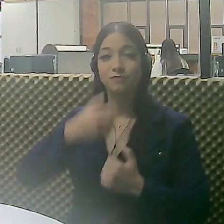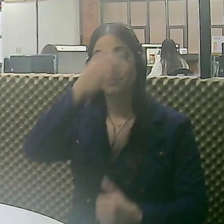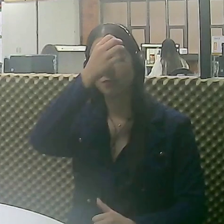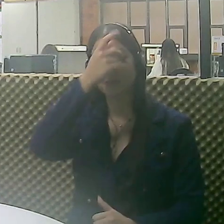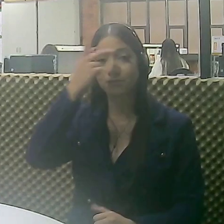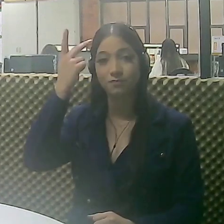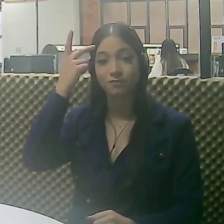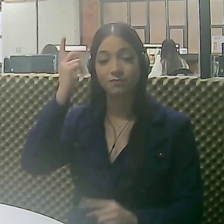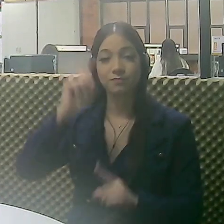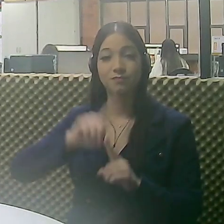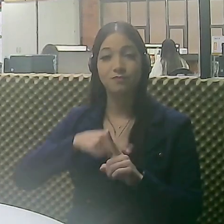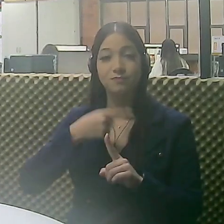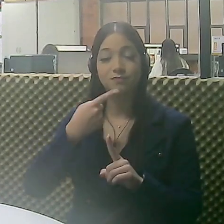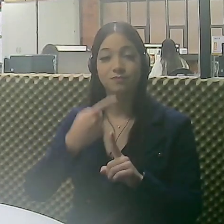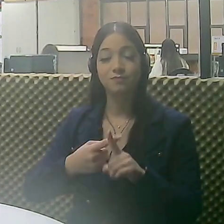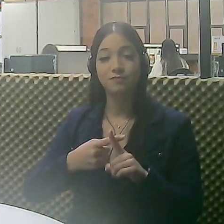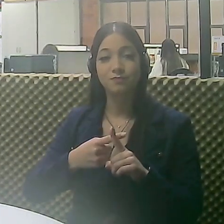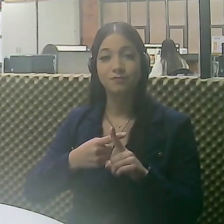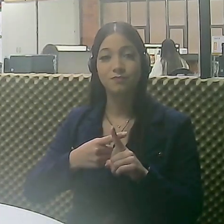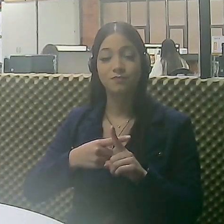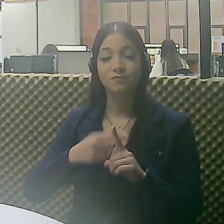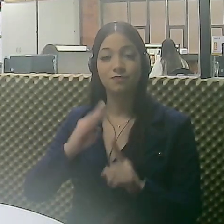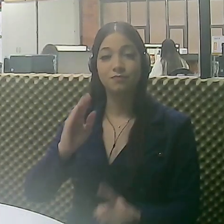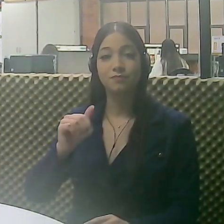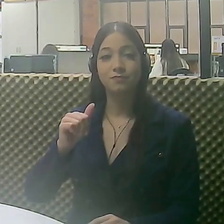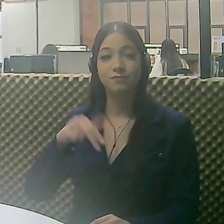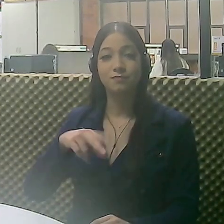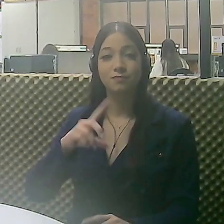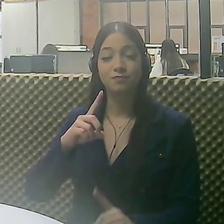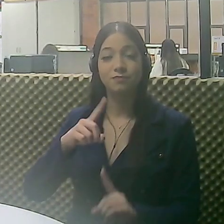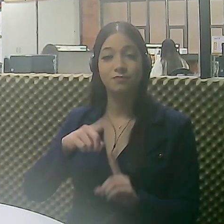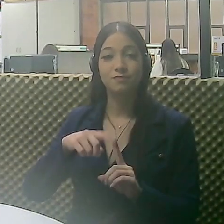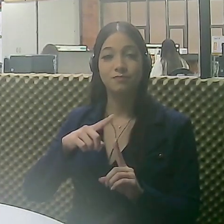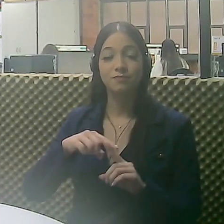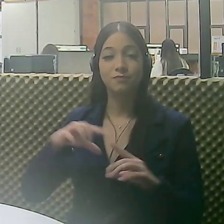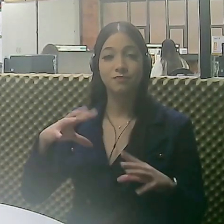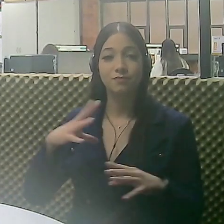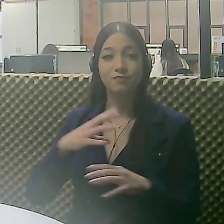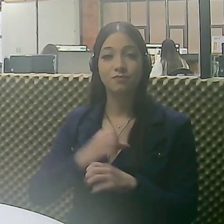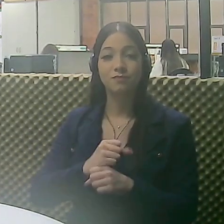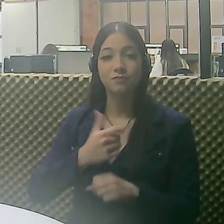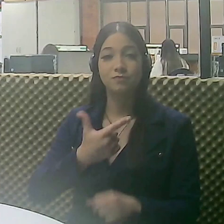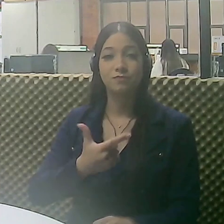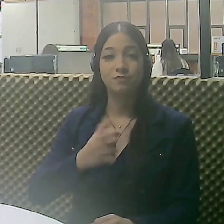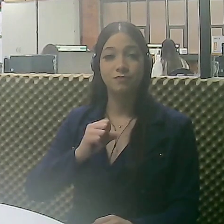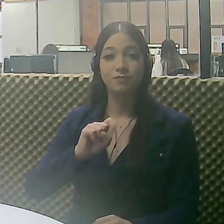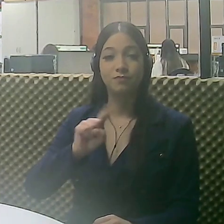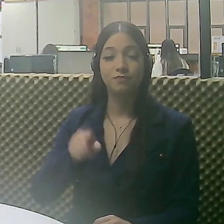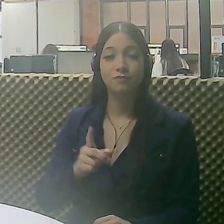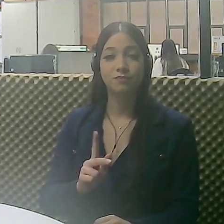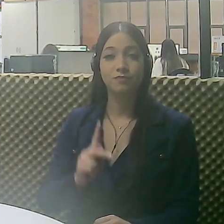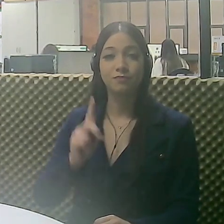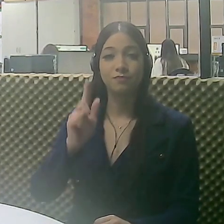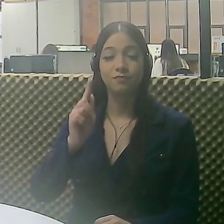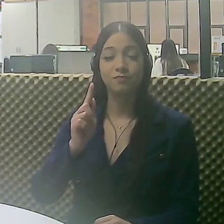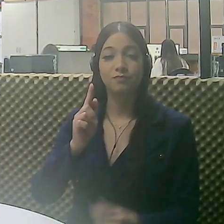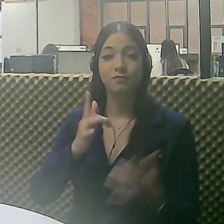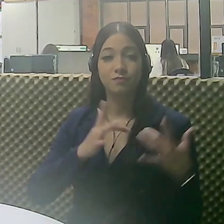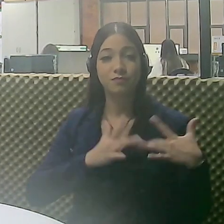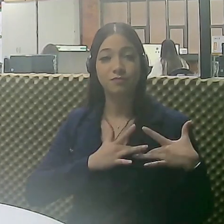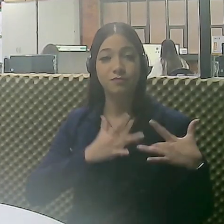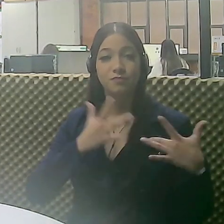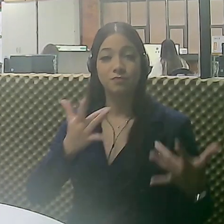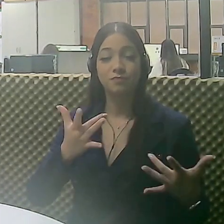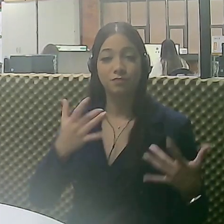Band Triângulo. A ação social, que terminou ontem, registrou cerca de 28 toneladas em doações de peças como